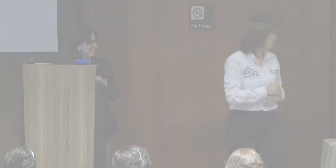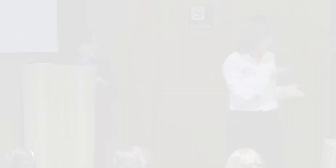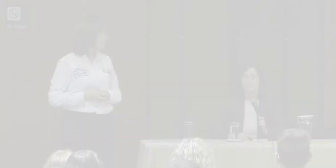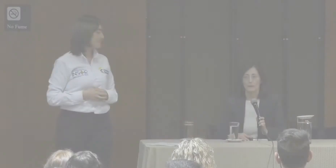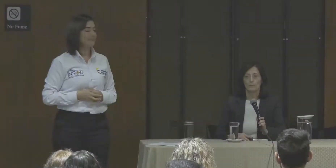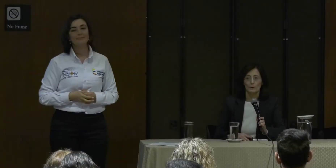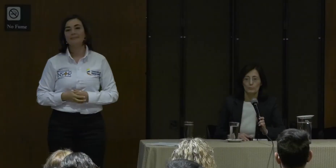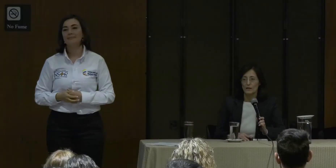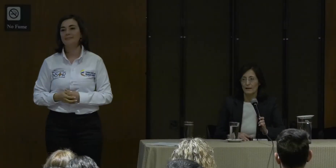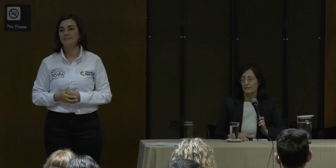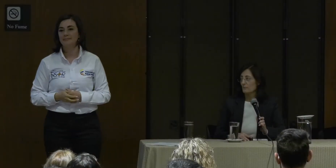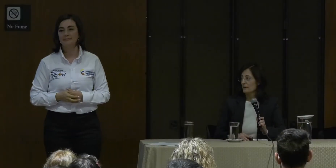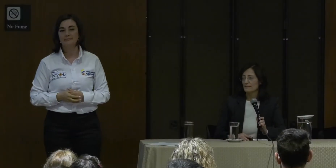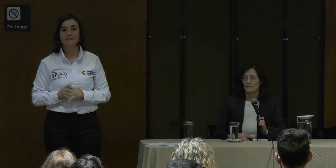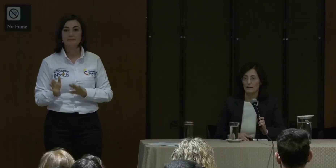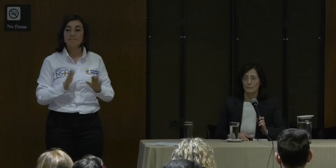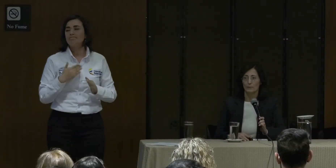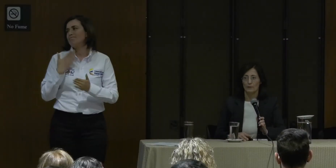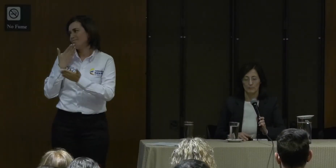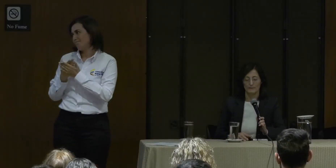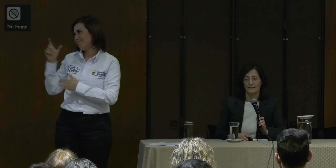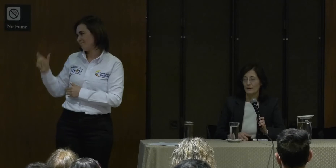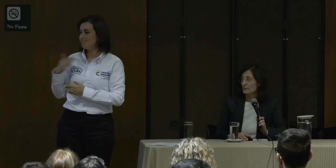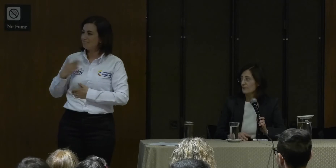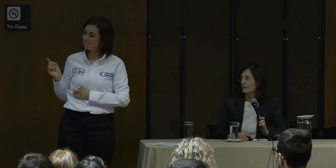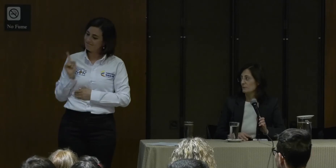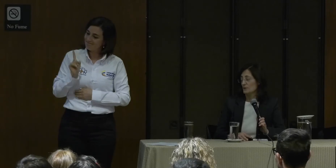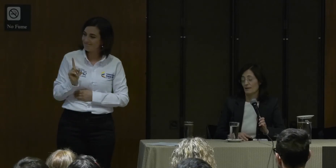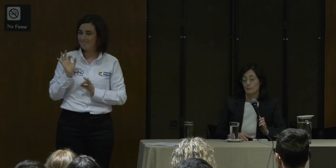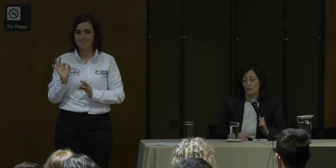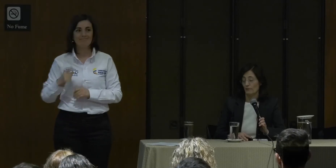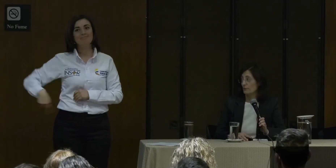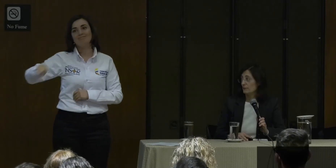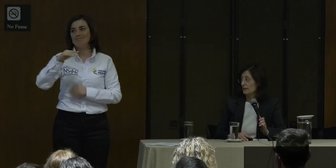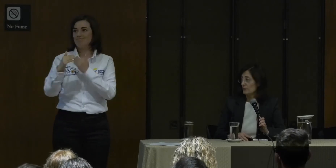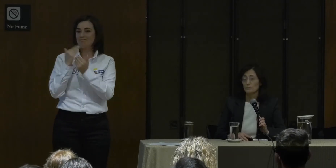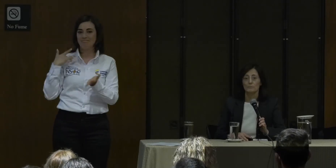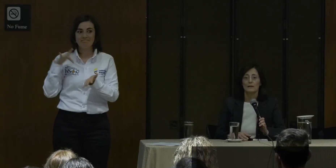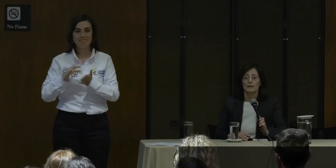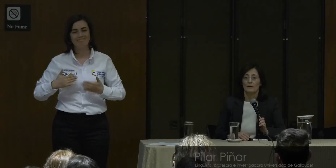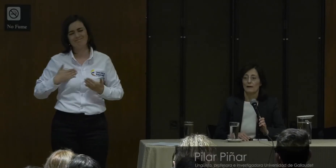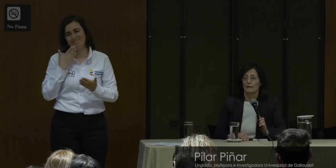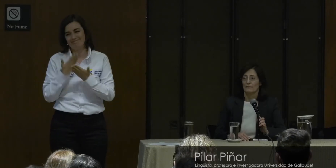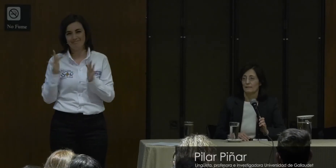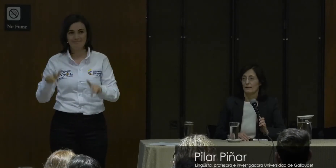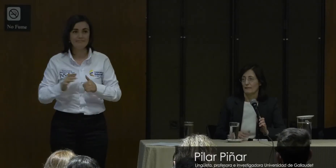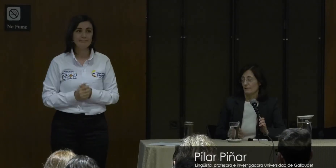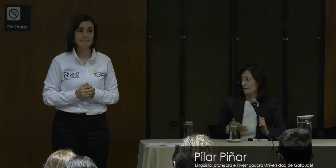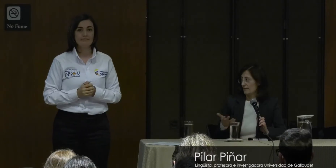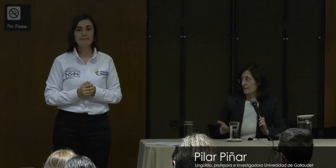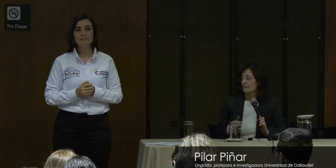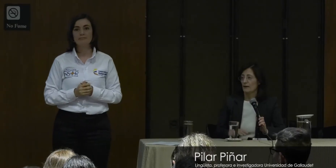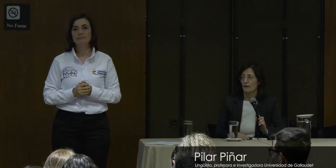adelante. Bien, bueno, muchas gracias María Isabel por presentarme y muchas gracias por haberme invitado